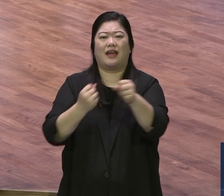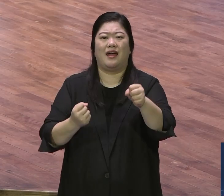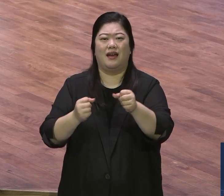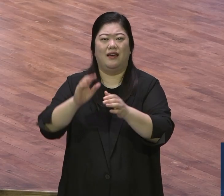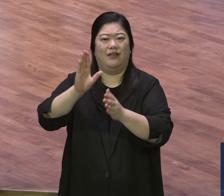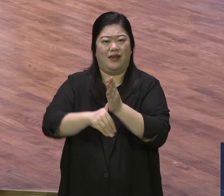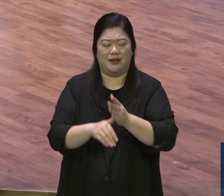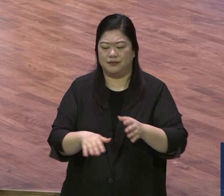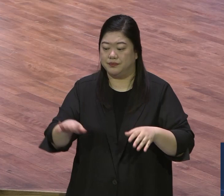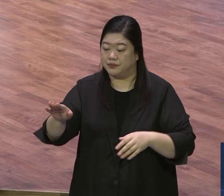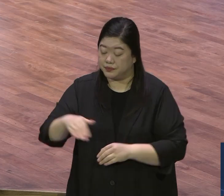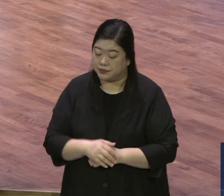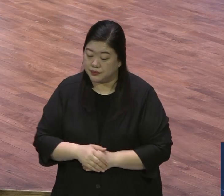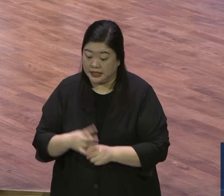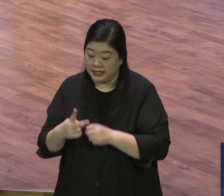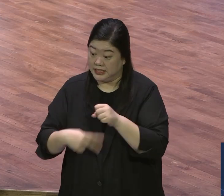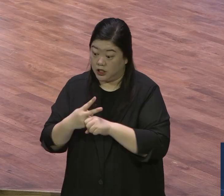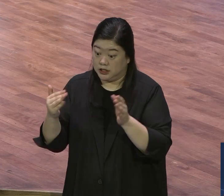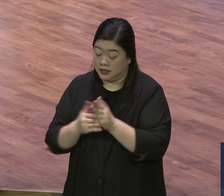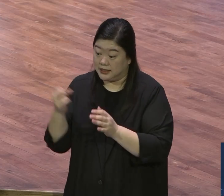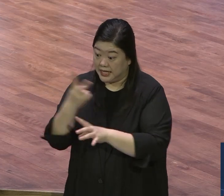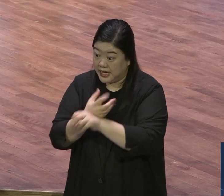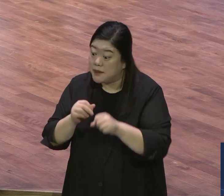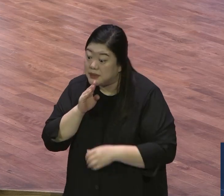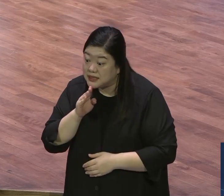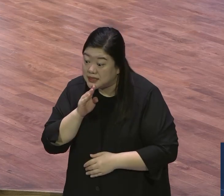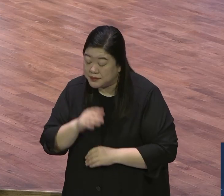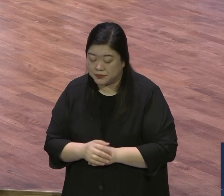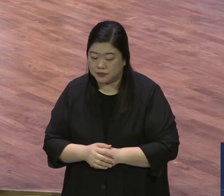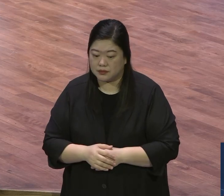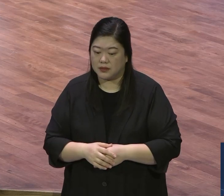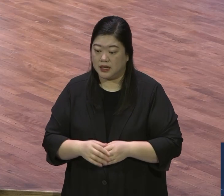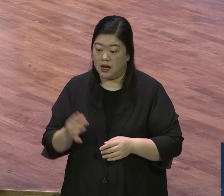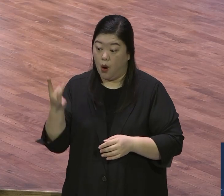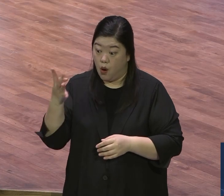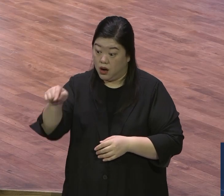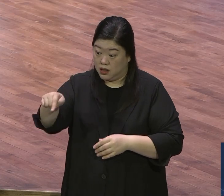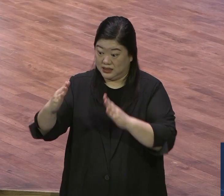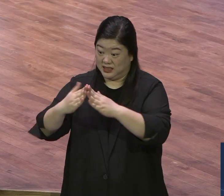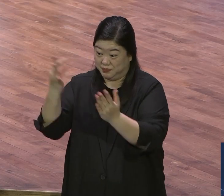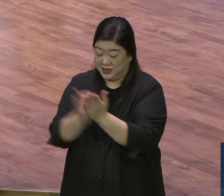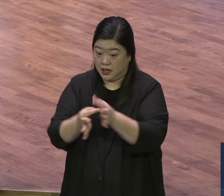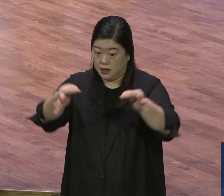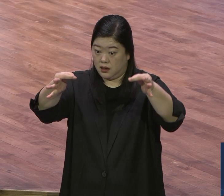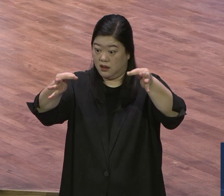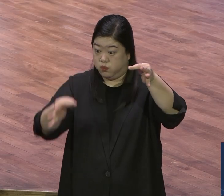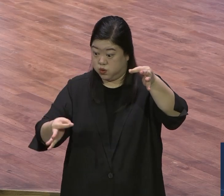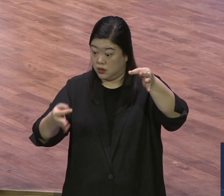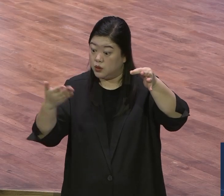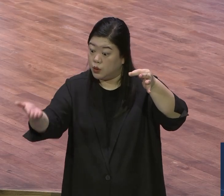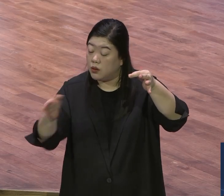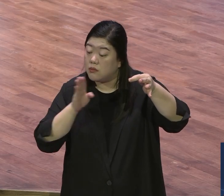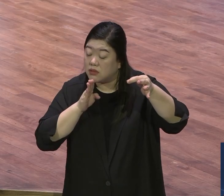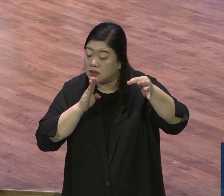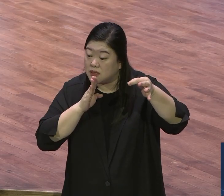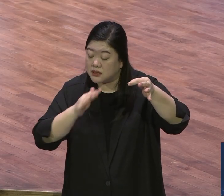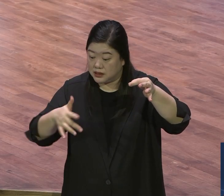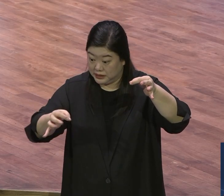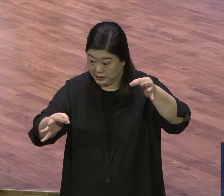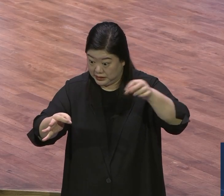걸어져요 그것은 뭐냐 1년 안에 한 가정을 전도하는 거였어요